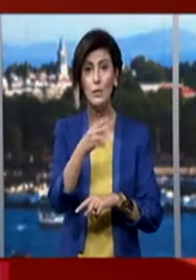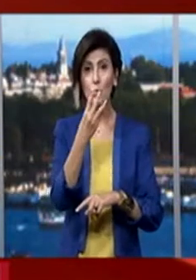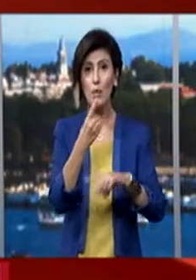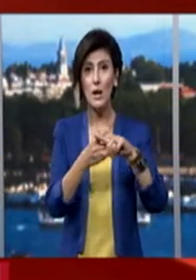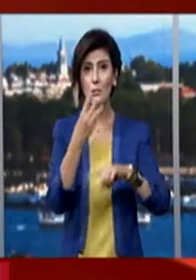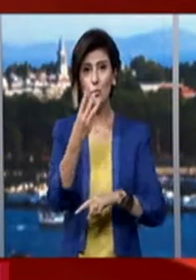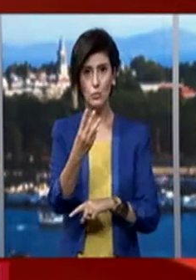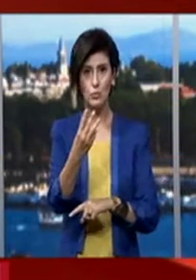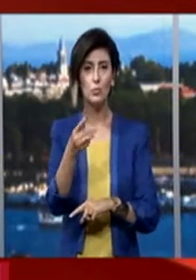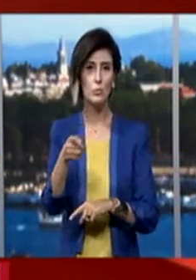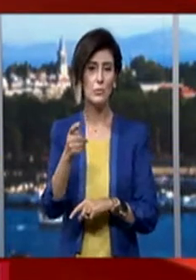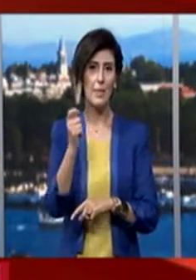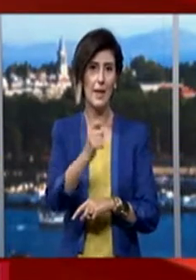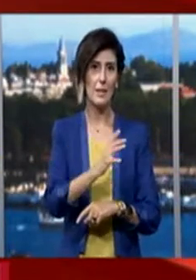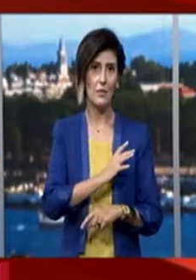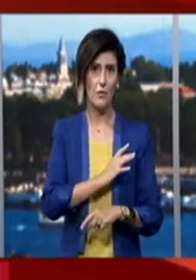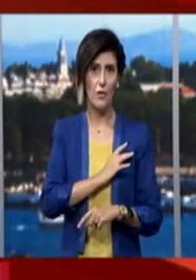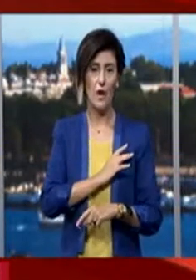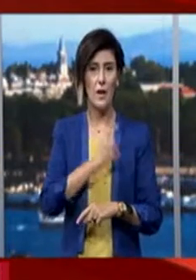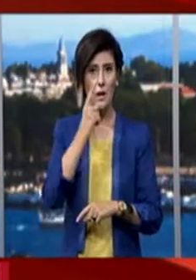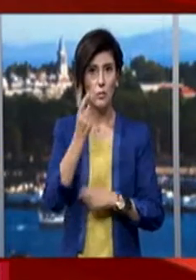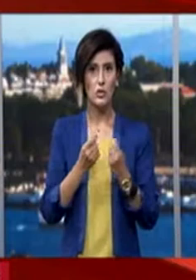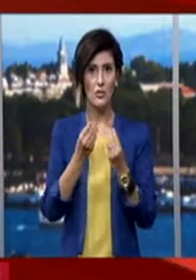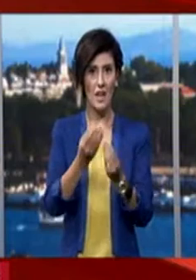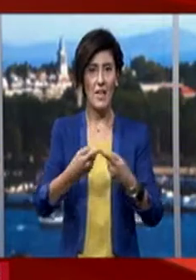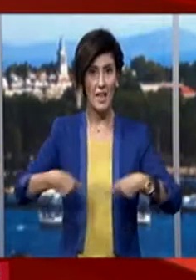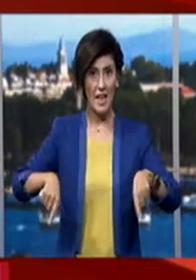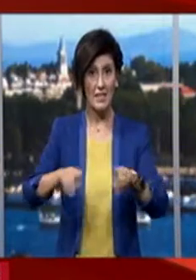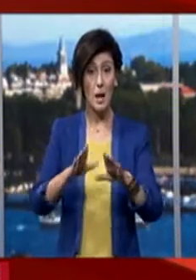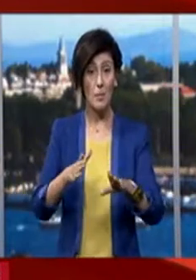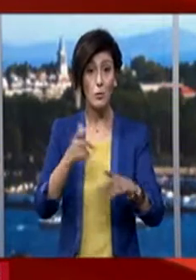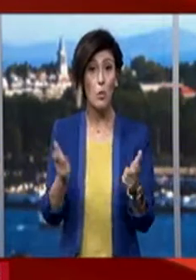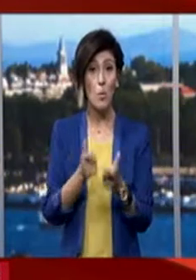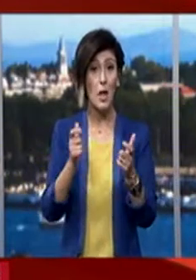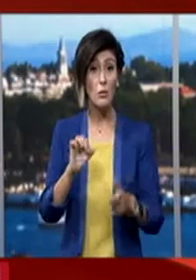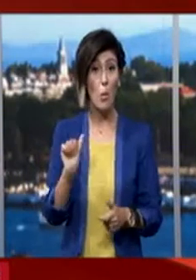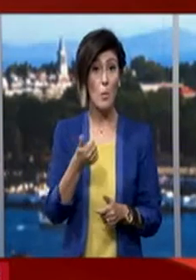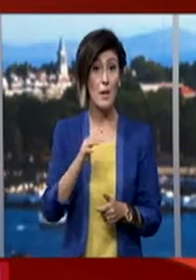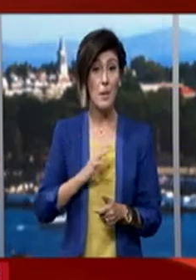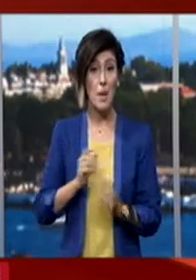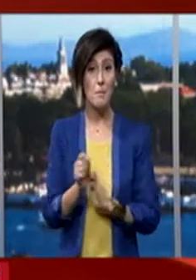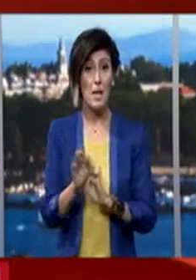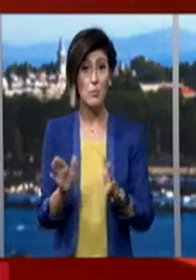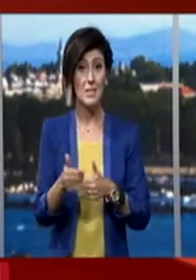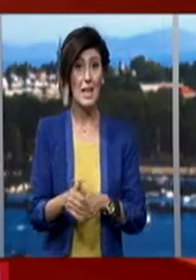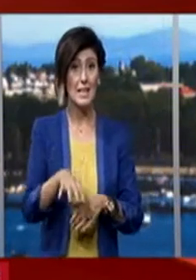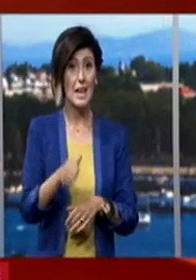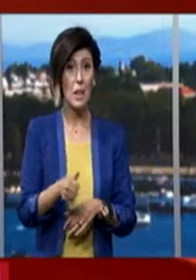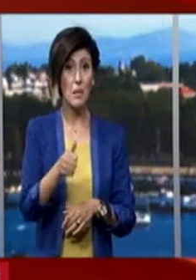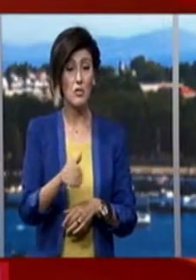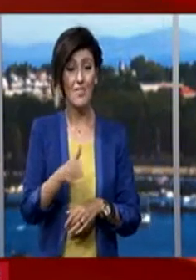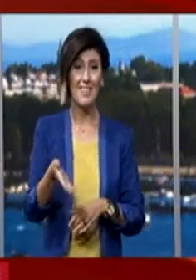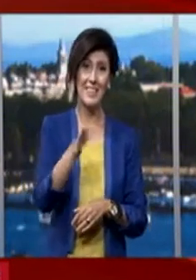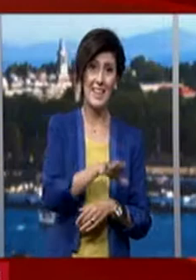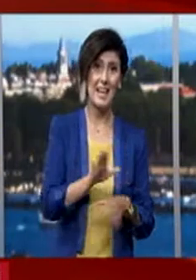3+3'lük bir teklifle geldi kamu işveren heyeti. Ancak toplantıya damgasını vuran olaysa Memur Sen Genel Başkanı ve diğer